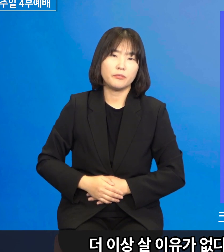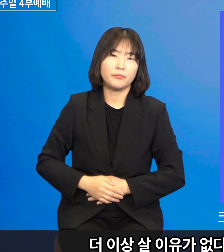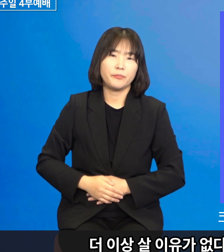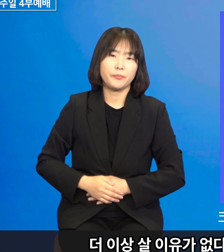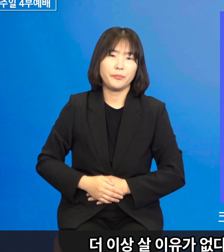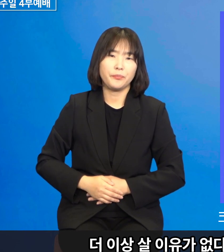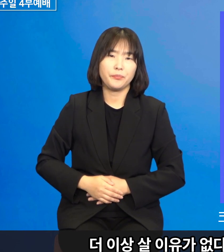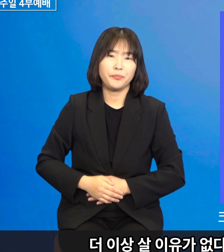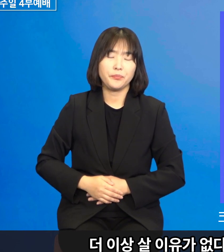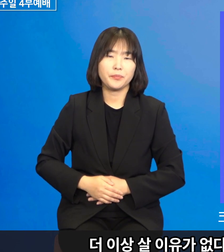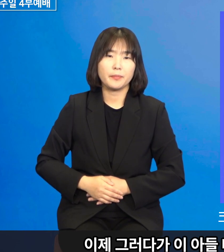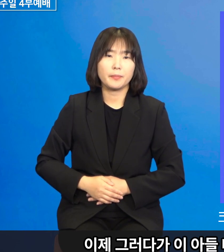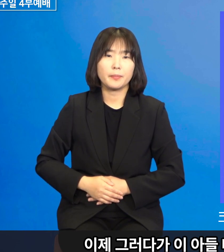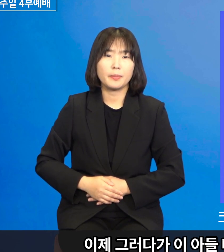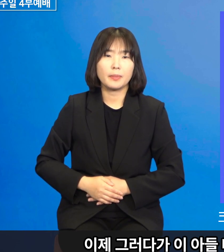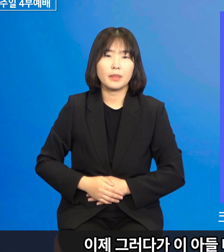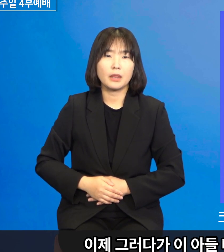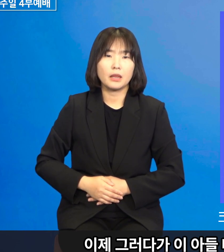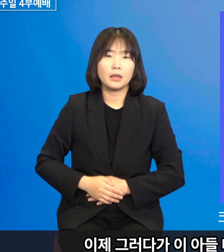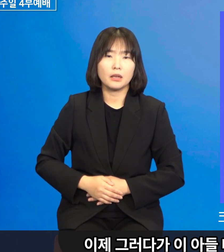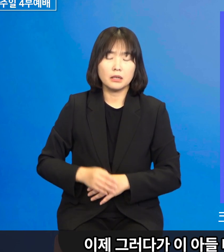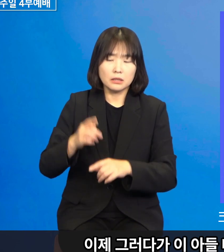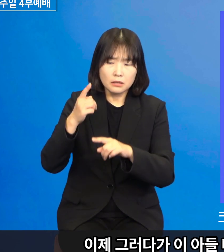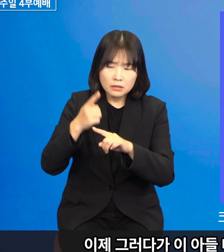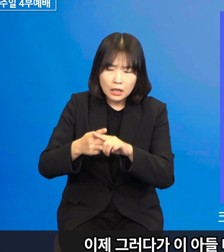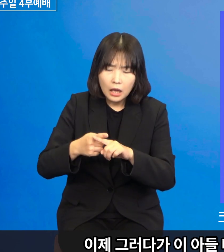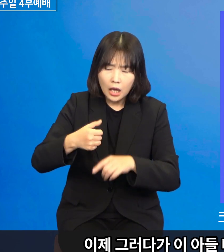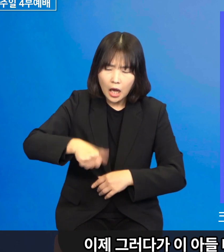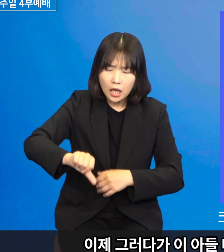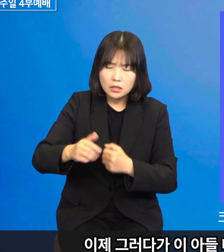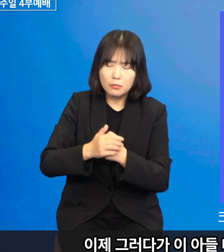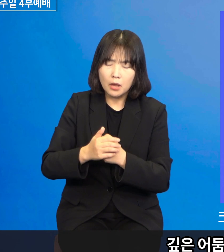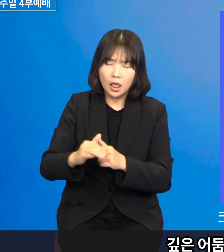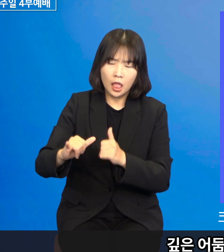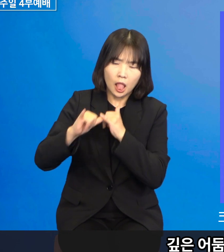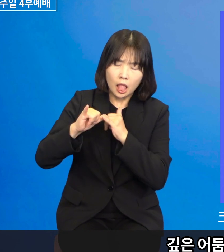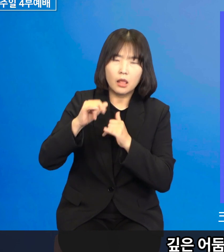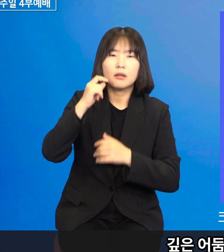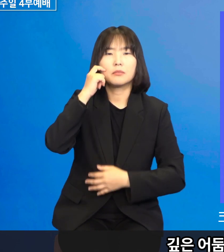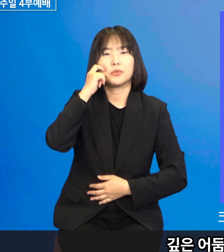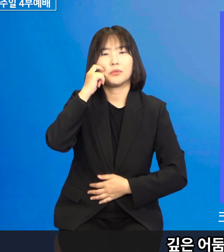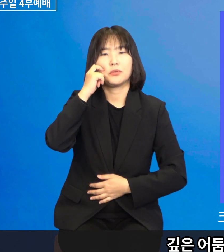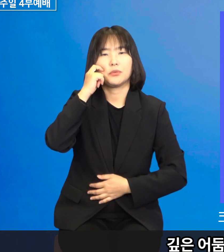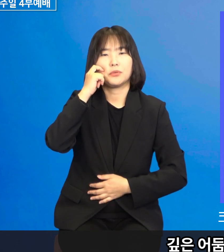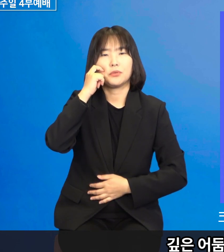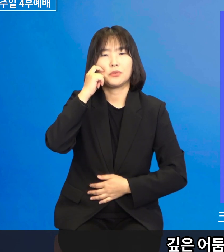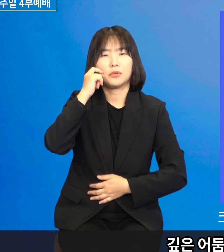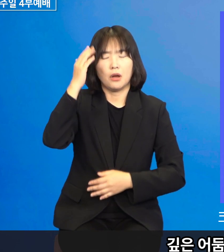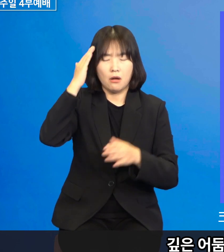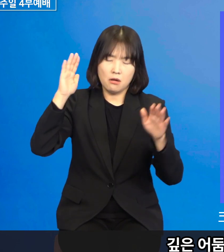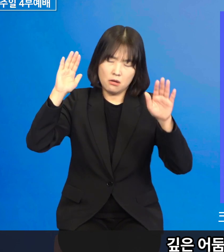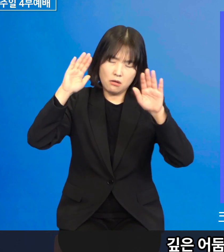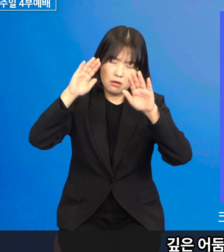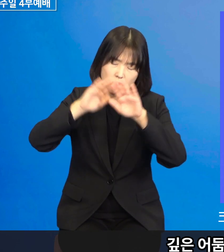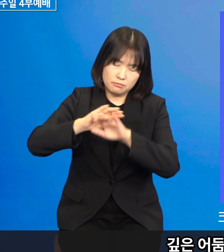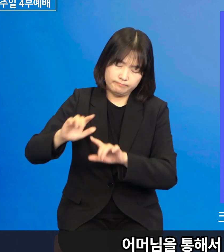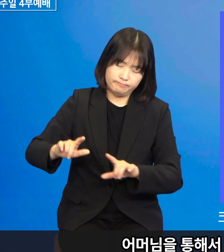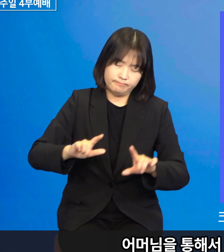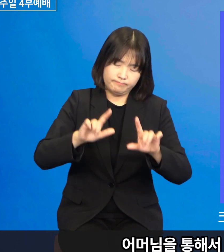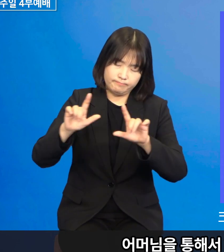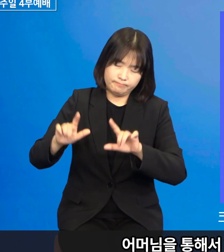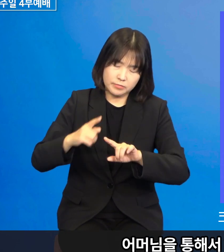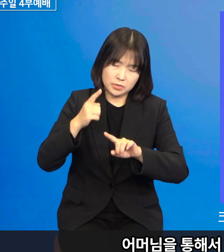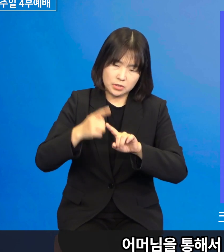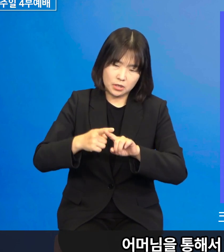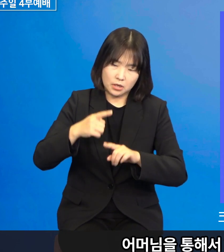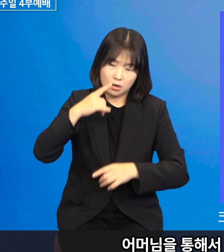하는데 이제 그러다가 이 아들 때문에 죽지 못한 거예요. 깊은 어둠 속에 살다가